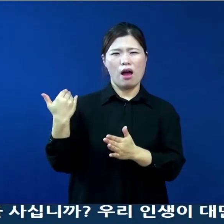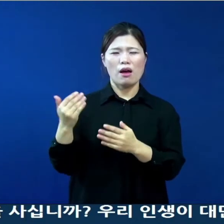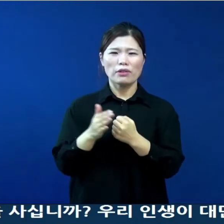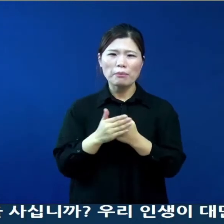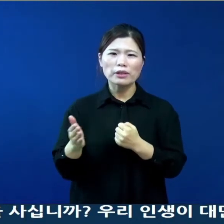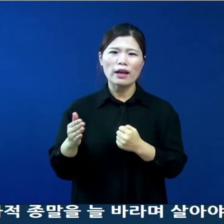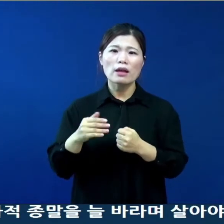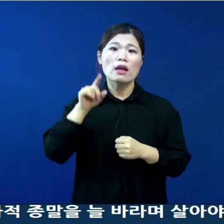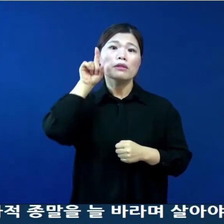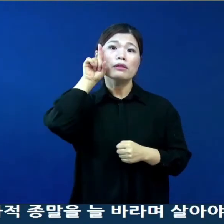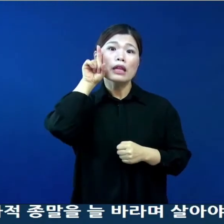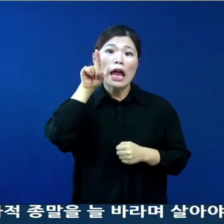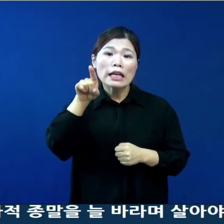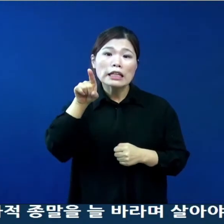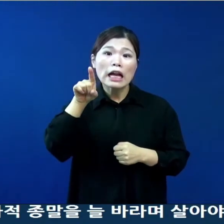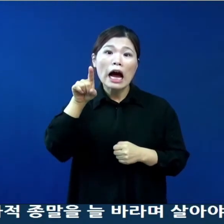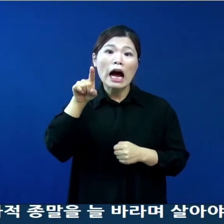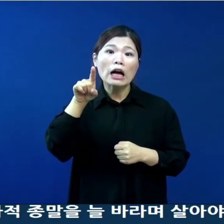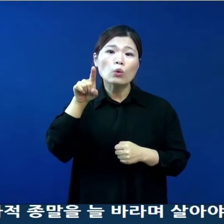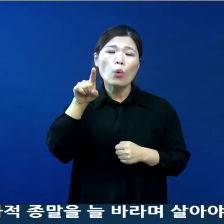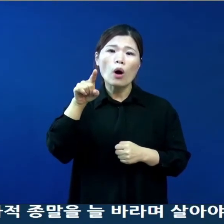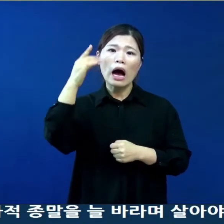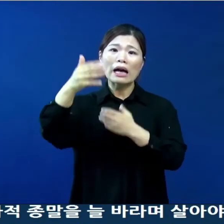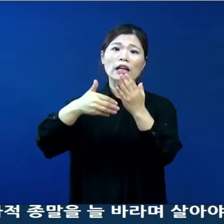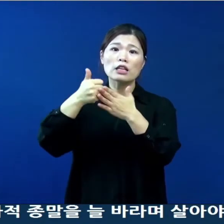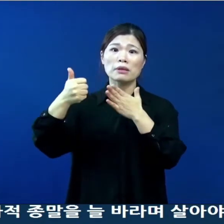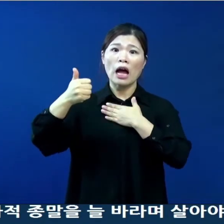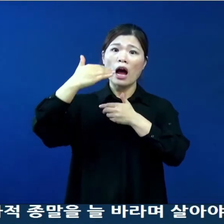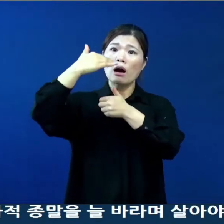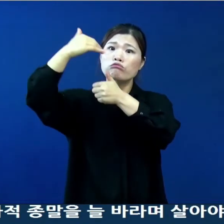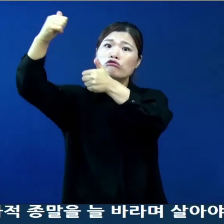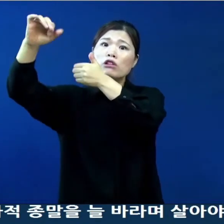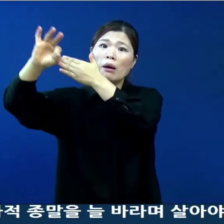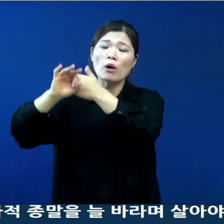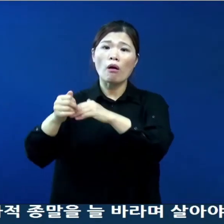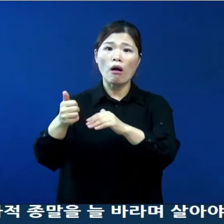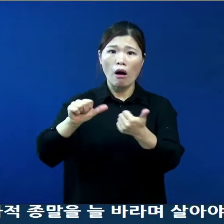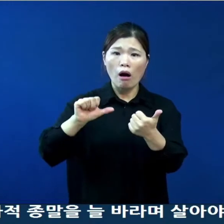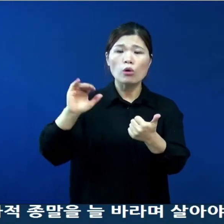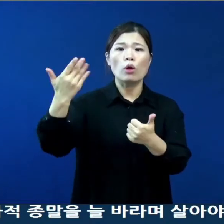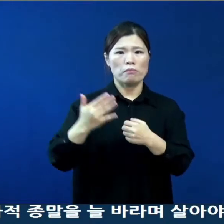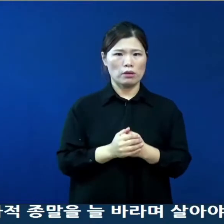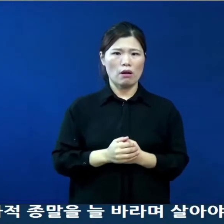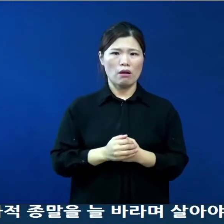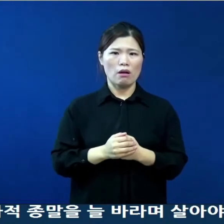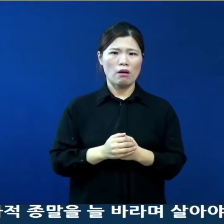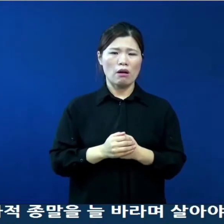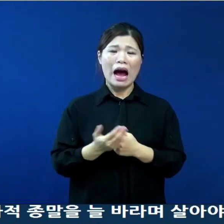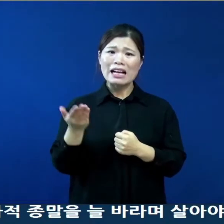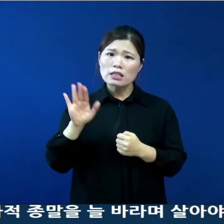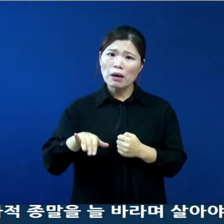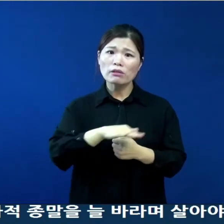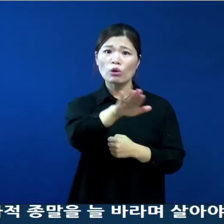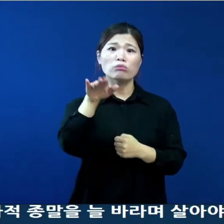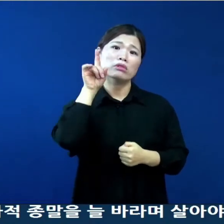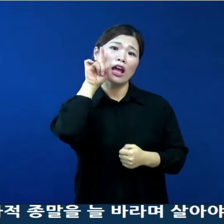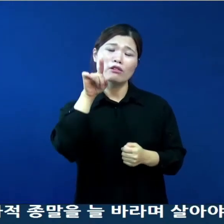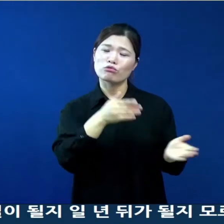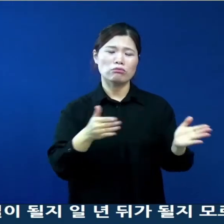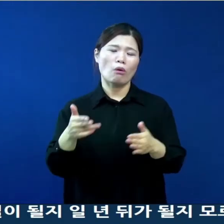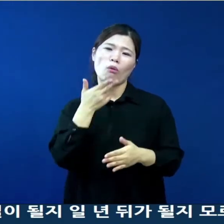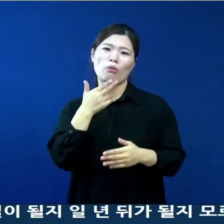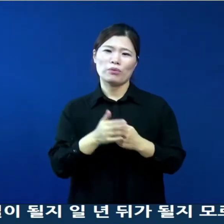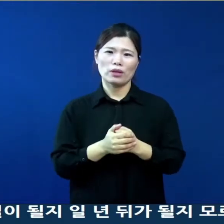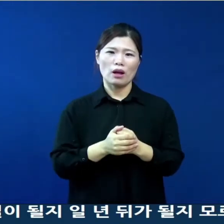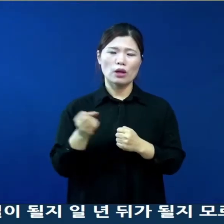이름 석자 부르면 돌아가야 될 인생이라고 하는 것을 알면서도 내일을 준비하지 않습니다. 또 역사적 종말은 어떻습니까?